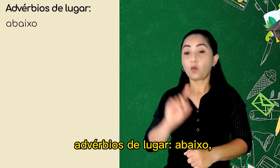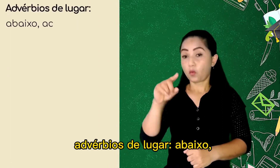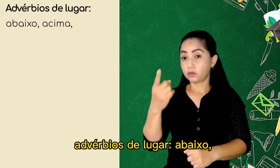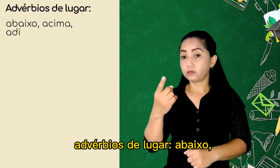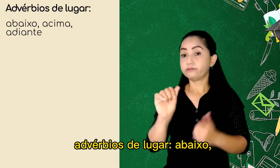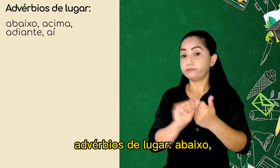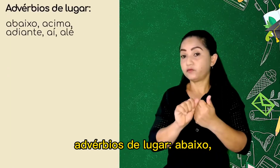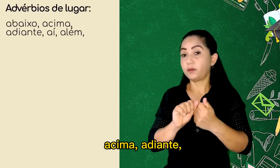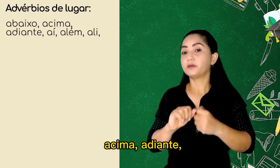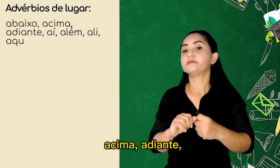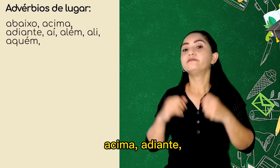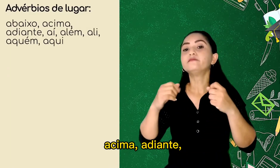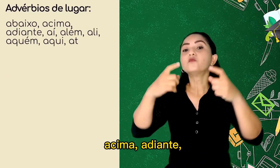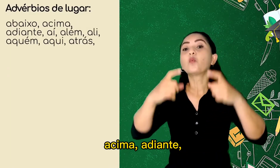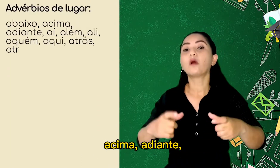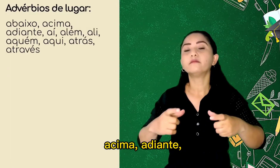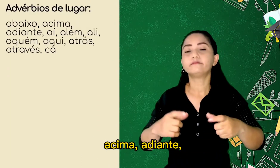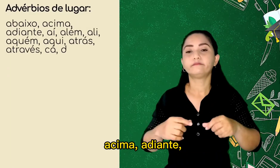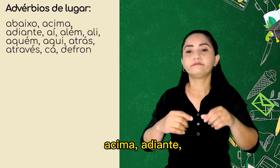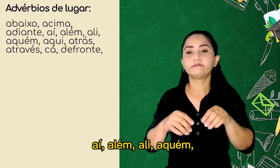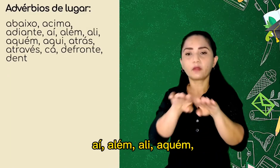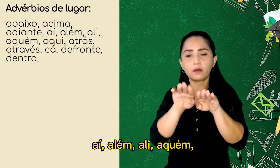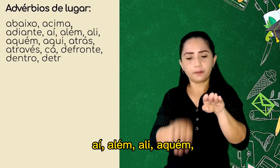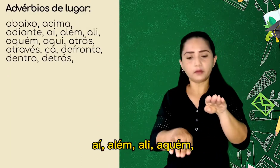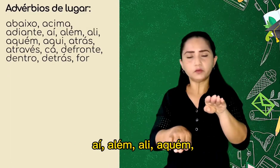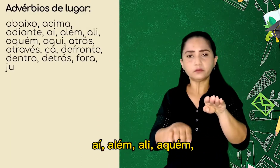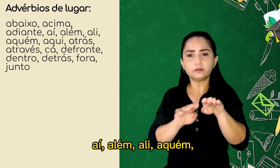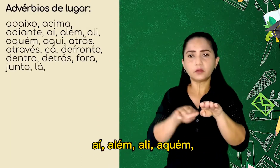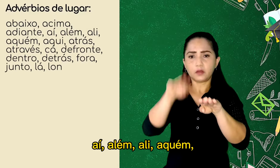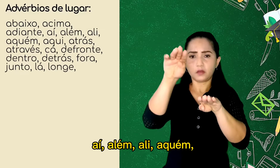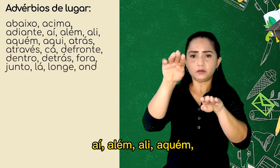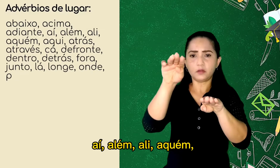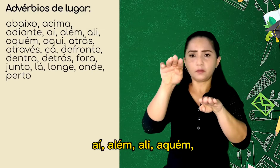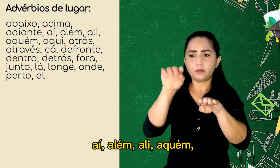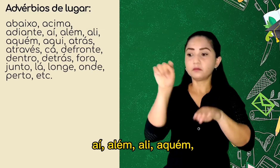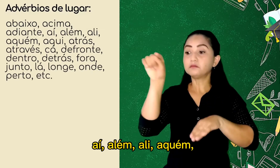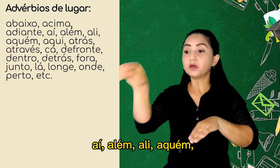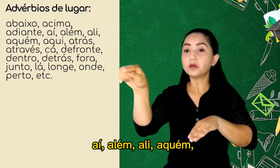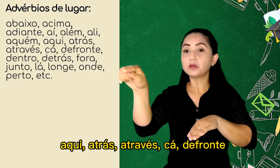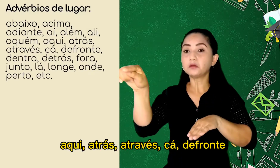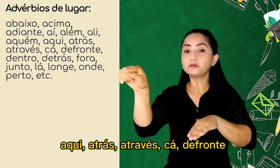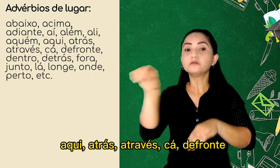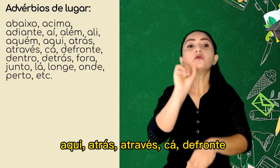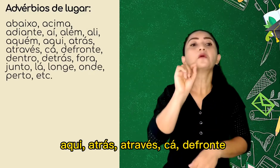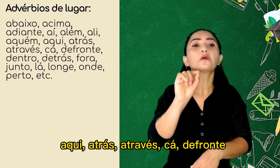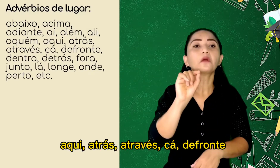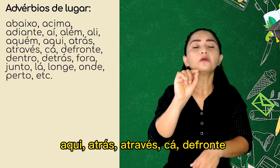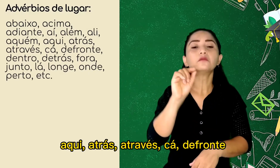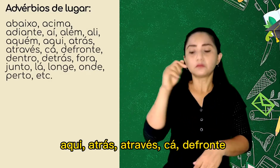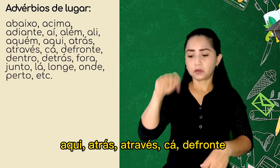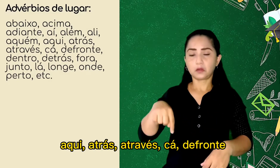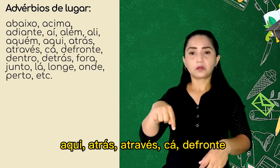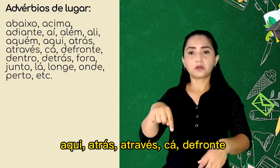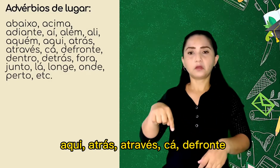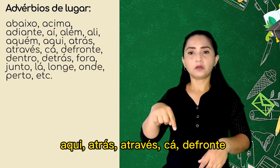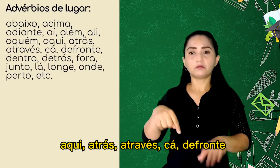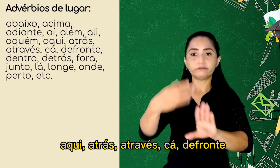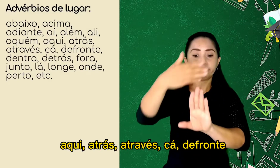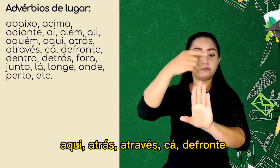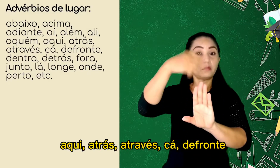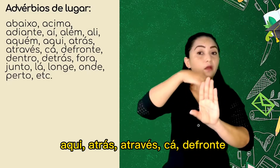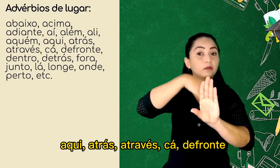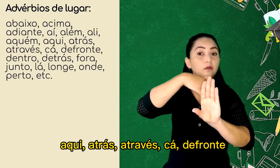lugar, abaixo, acima, adiante, aí, além, ali, aquém, aqui, atrás,